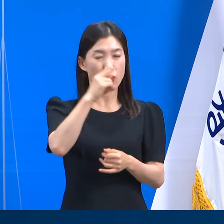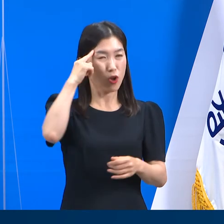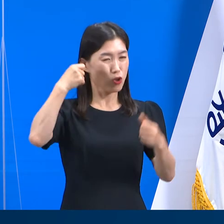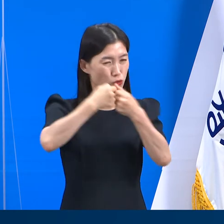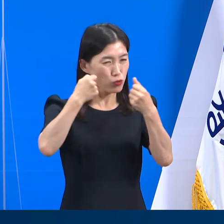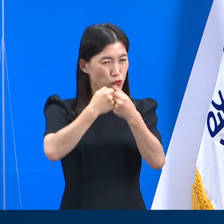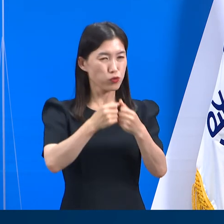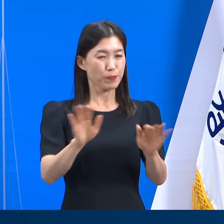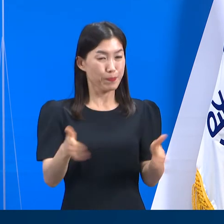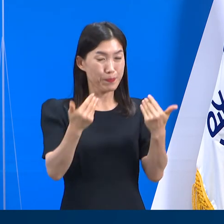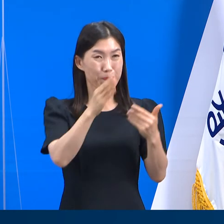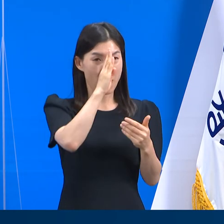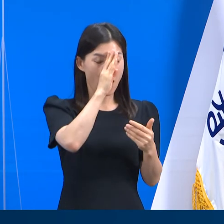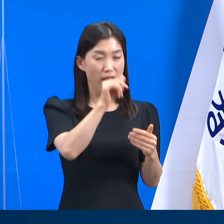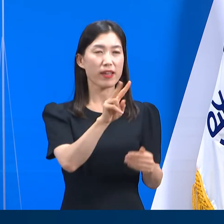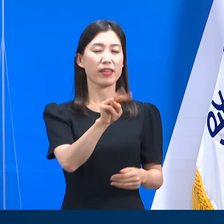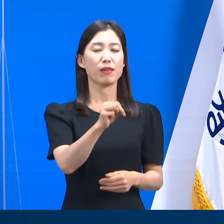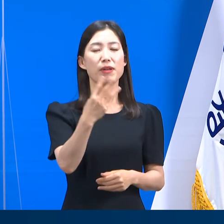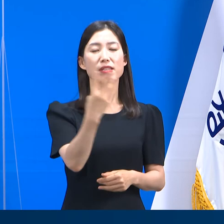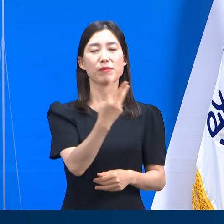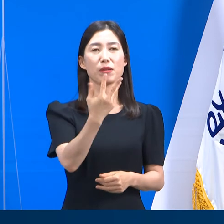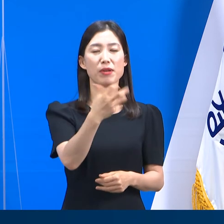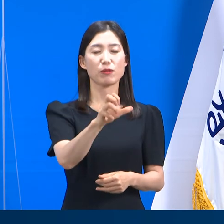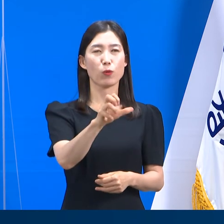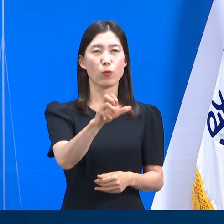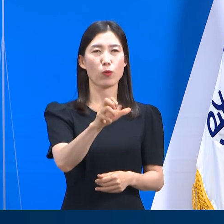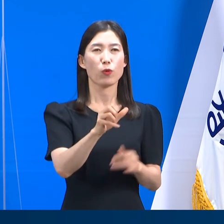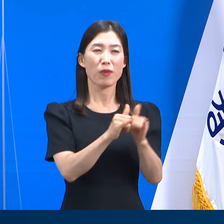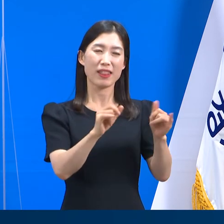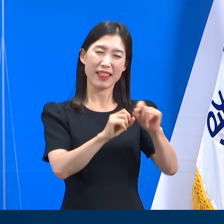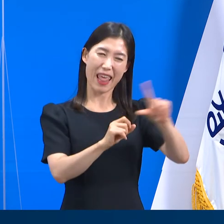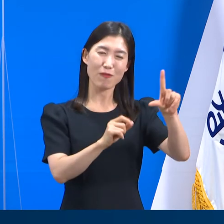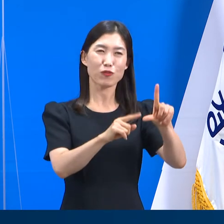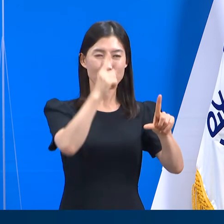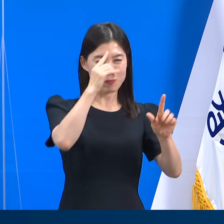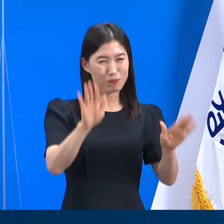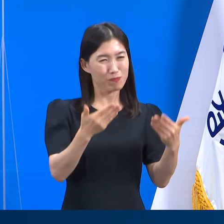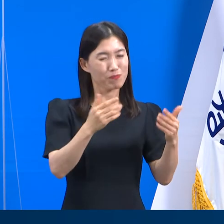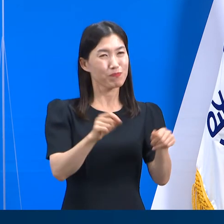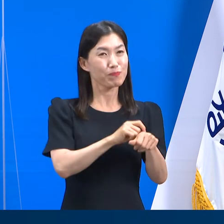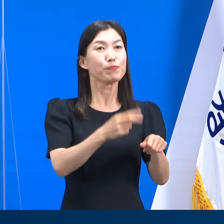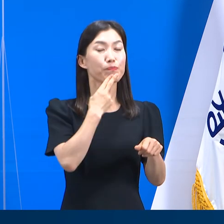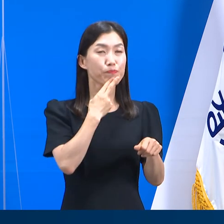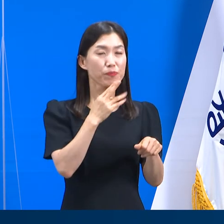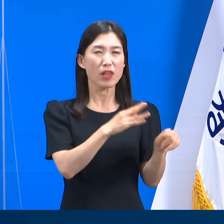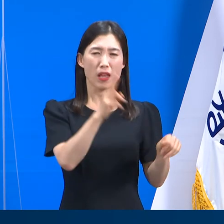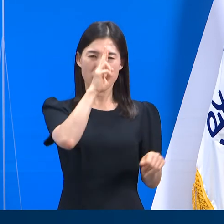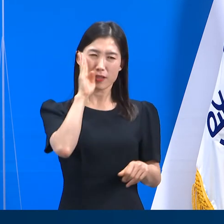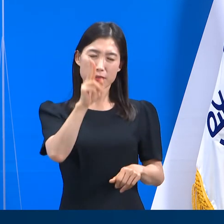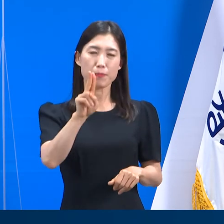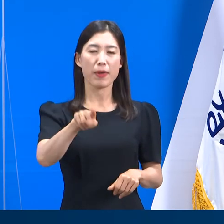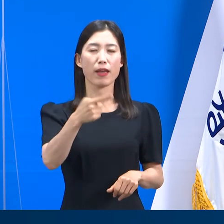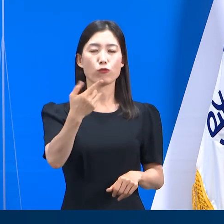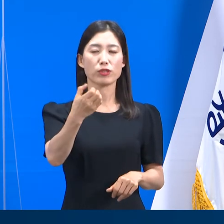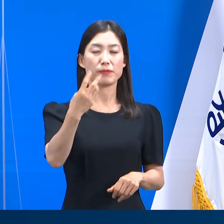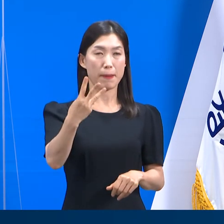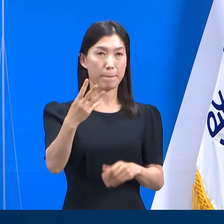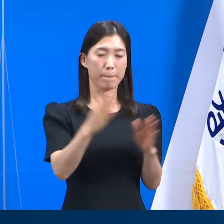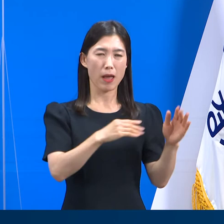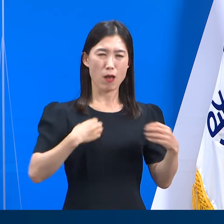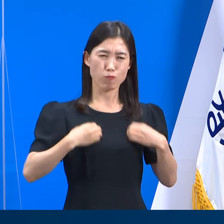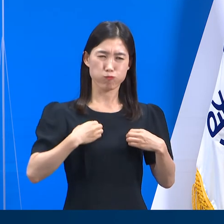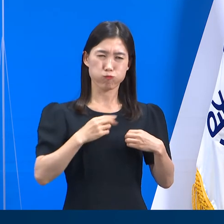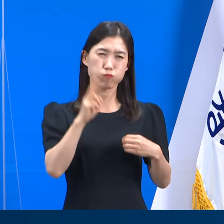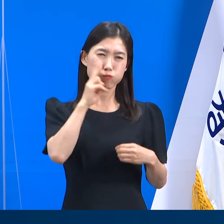발열 등 경증 사례가 2만 3,085건으로 대부분을 차지하며 중증 사례 193건, 아나필락시스 의심